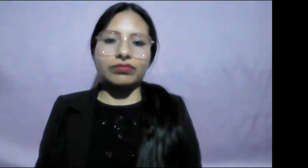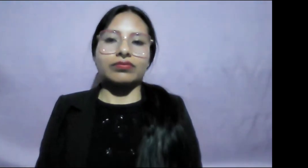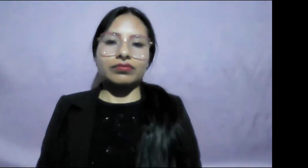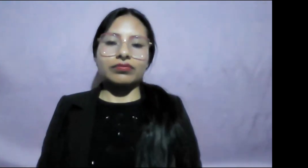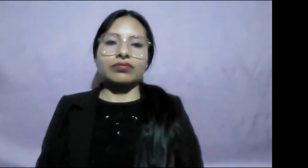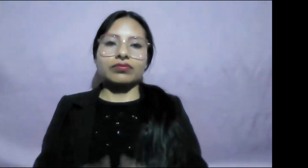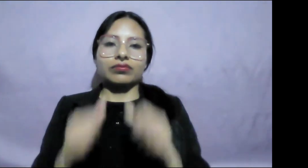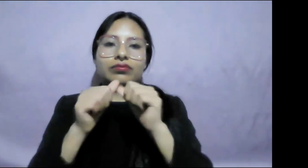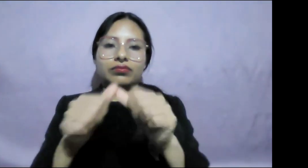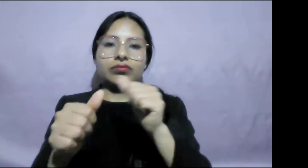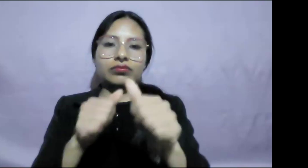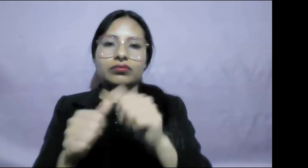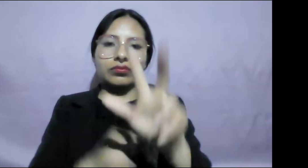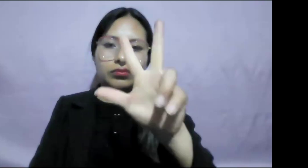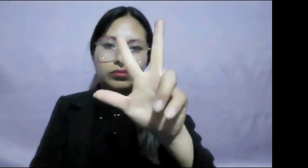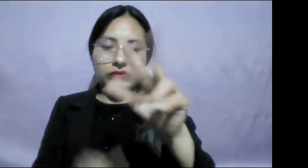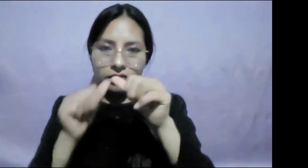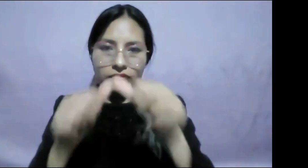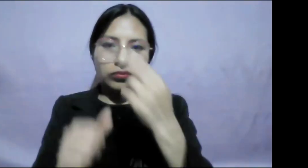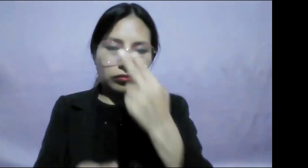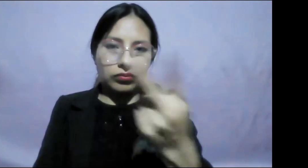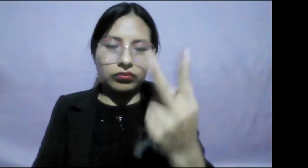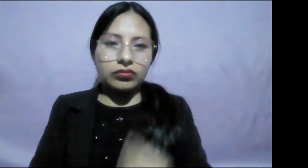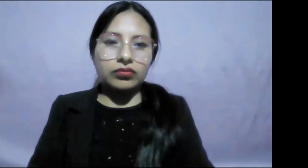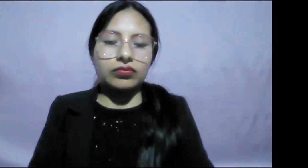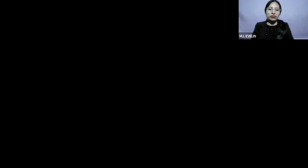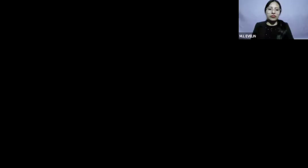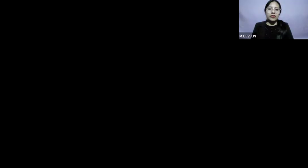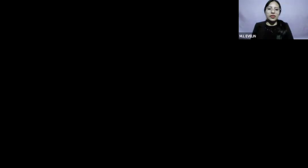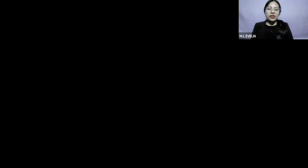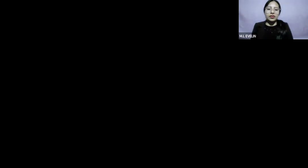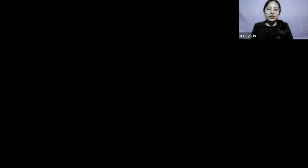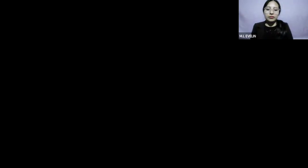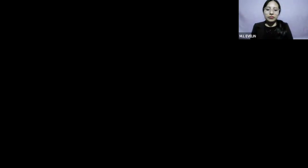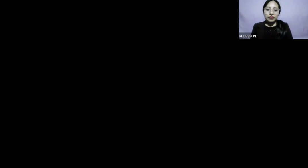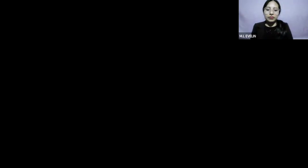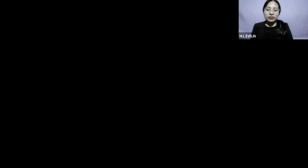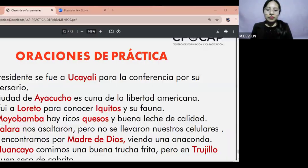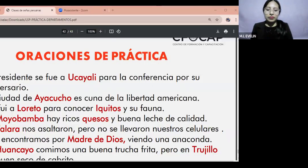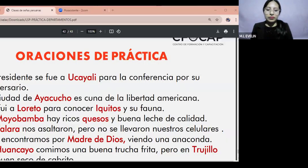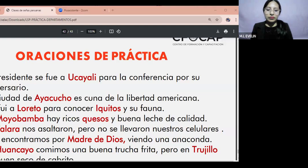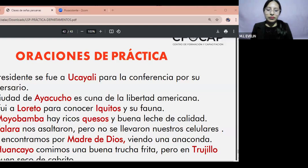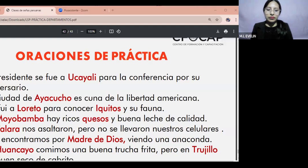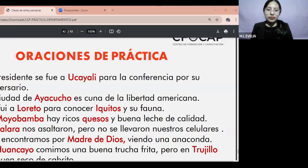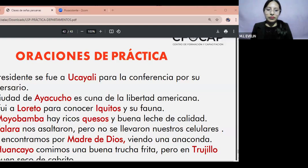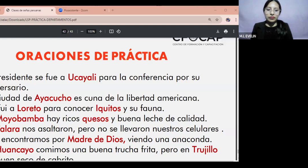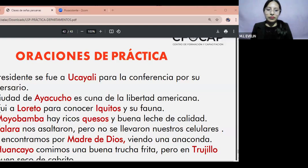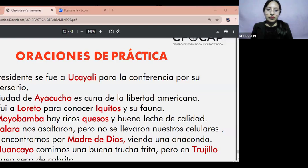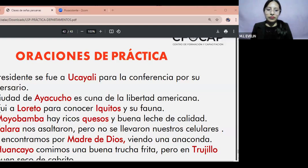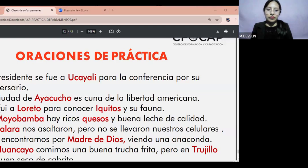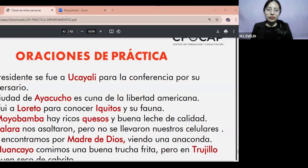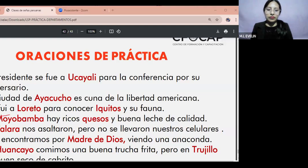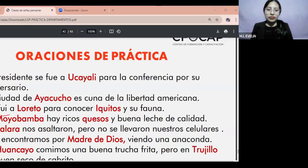americana Esa es la seña de América muy bien continuamos con la número TR